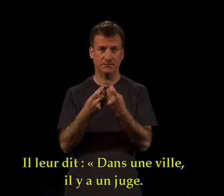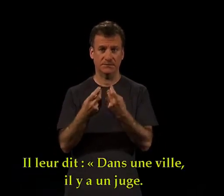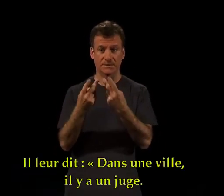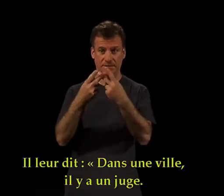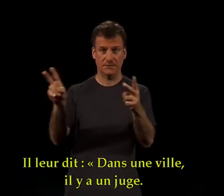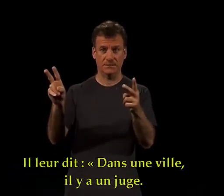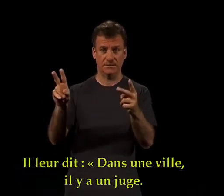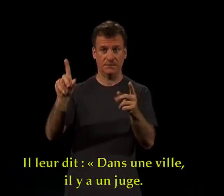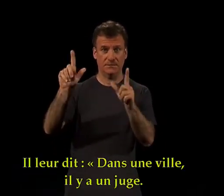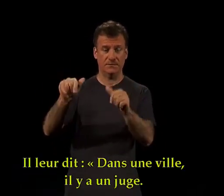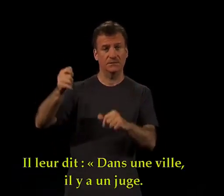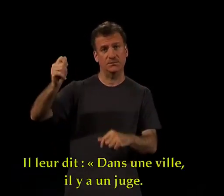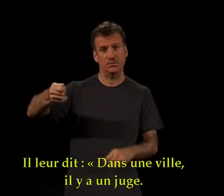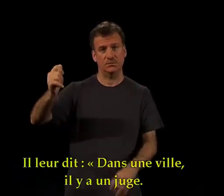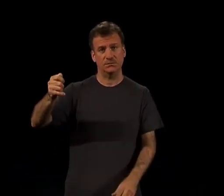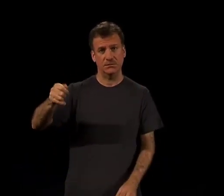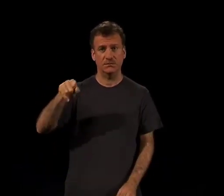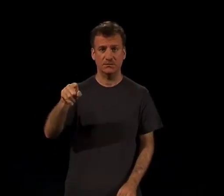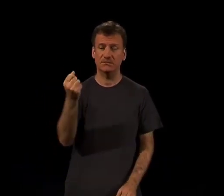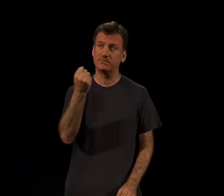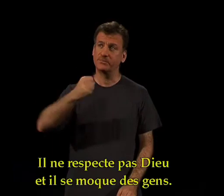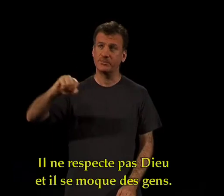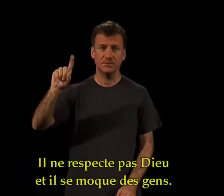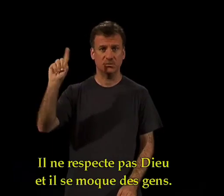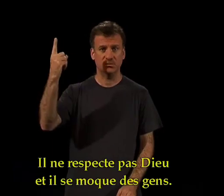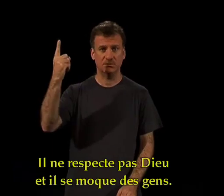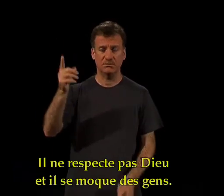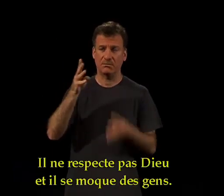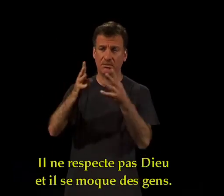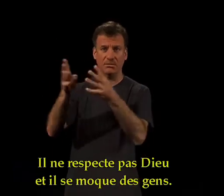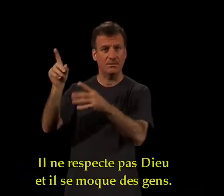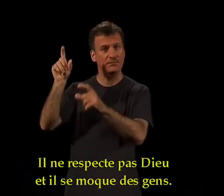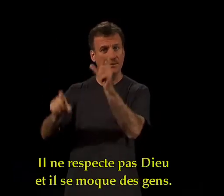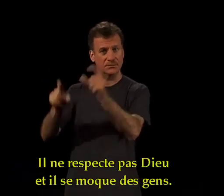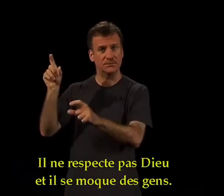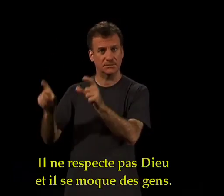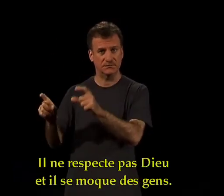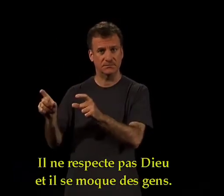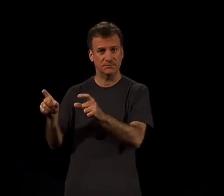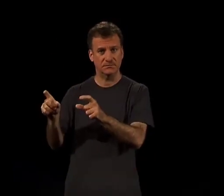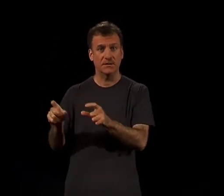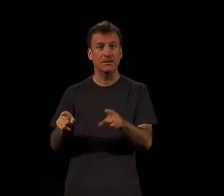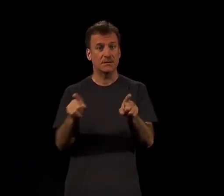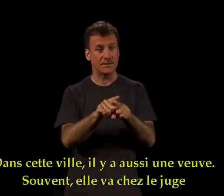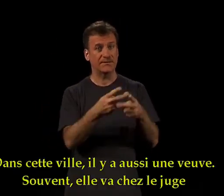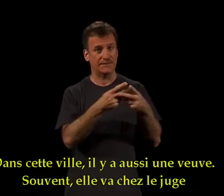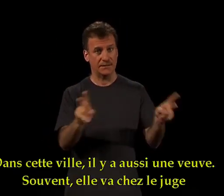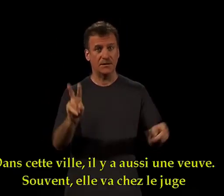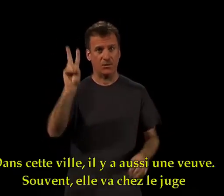dit, dans une ville il y a un juge, il ne respecte pas Dieu et il se moque des gens. Dans cette ville,